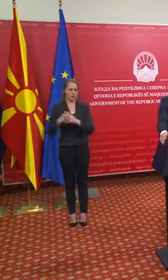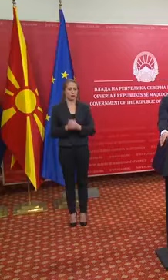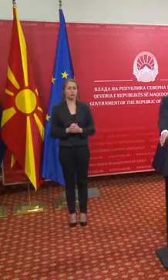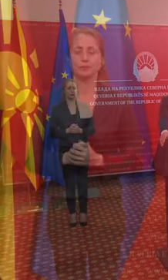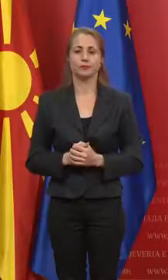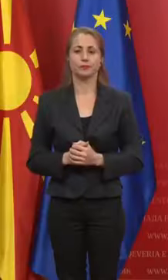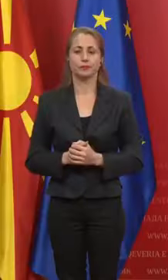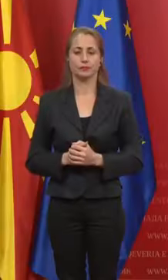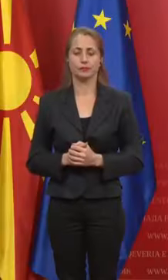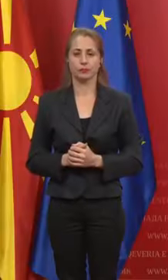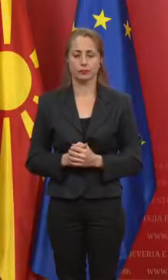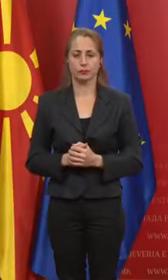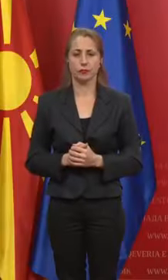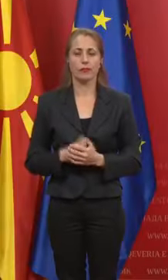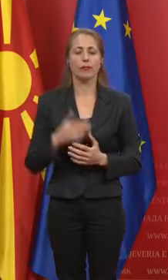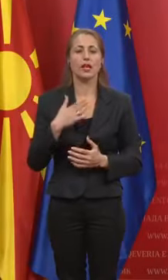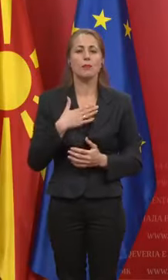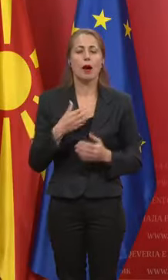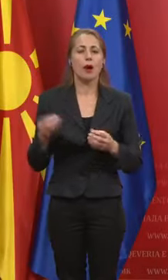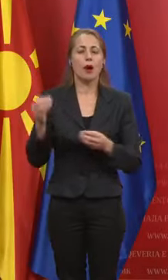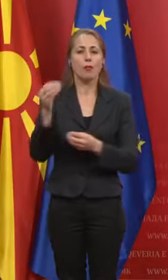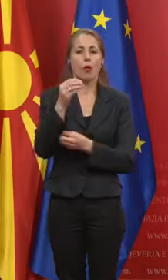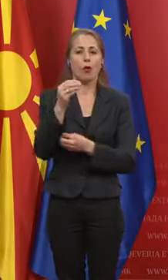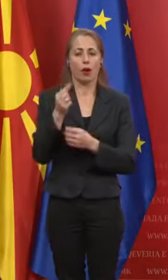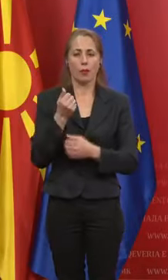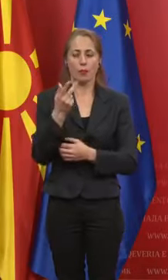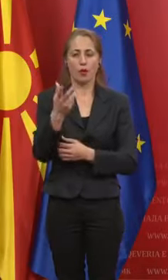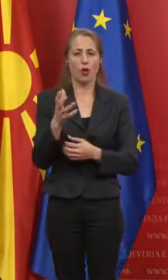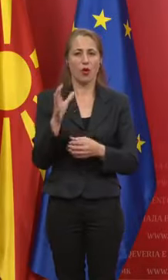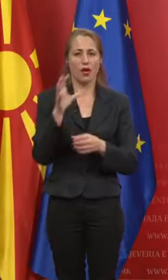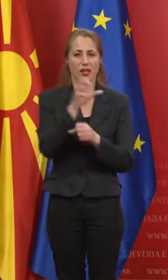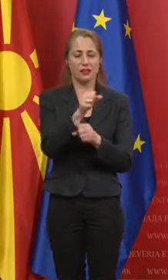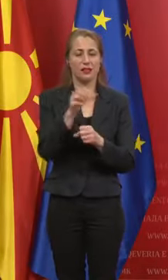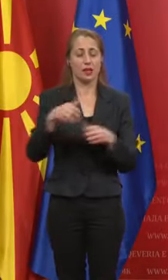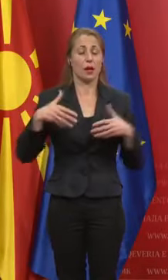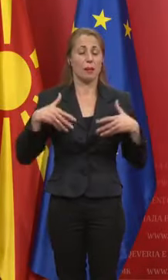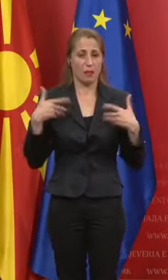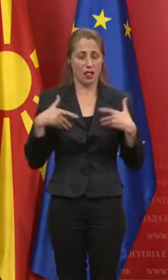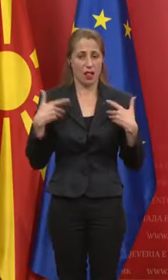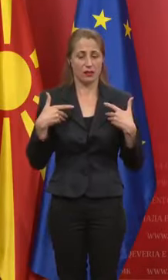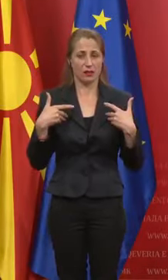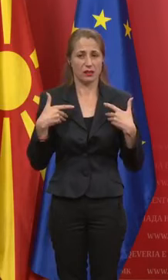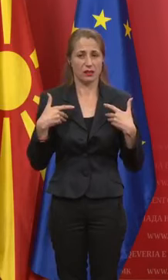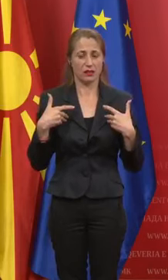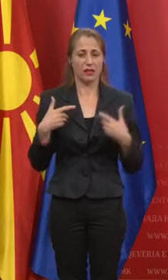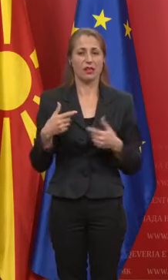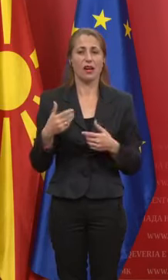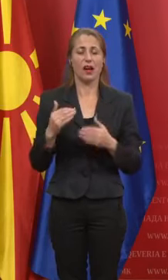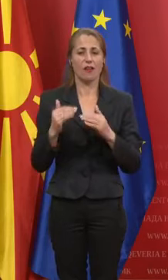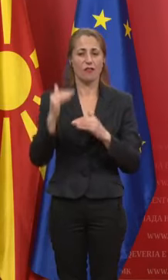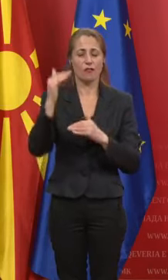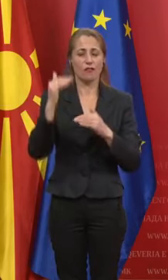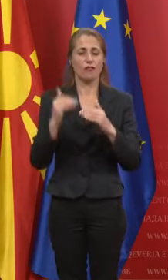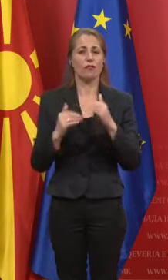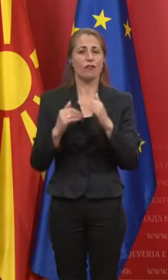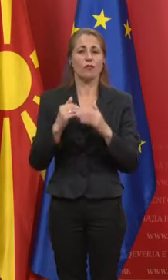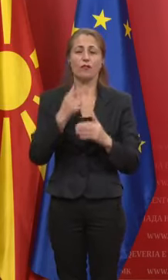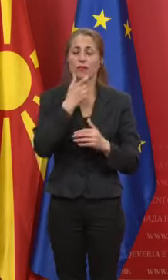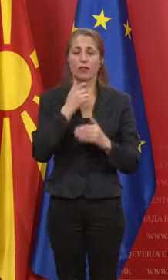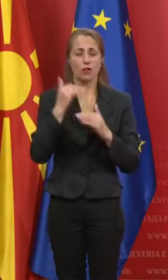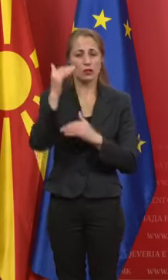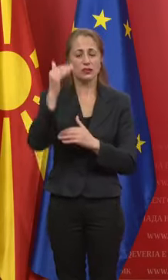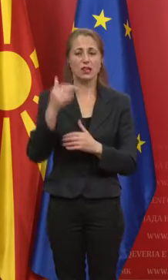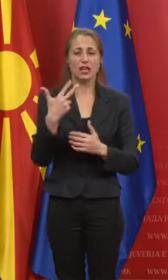Благодарам. Има поголем број на диагностицирани млади возрастната група на 30 години